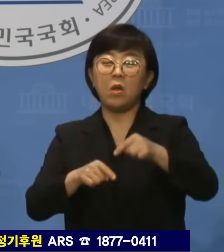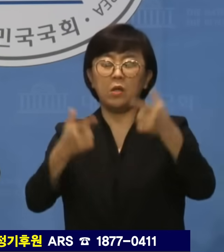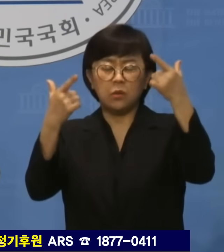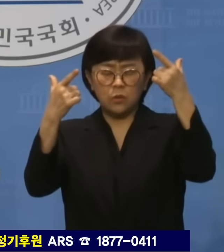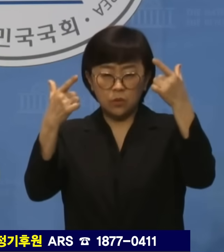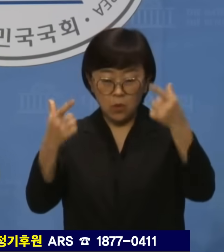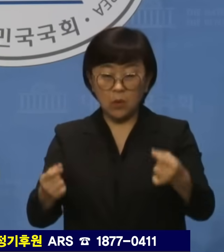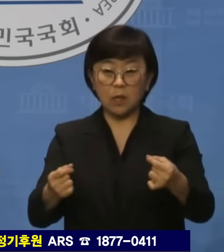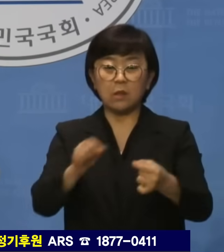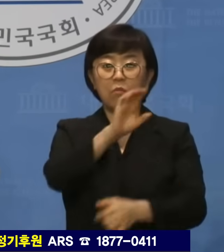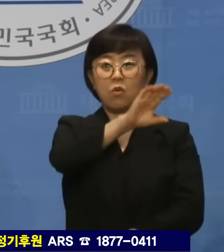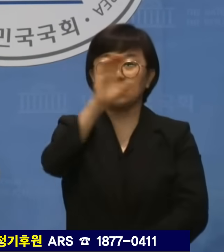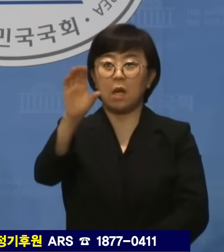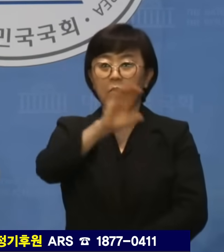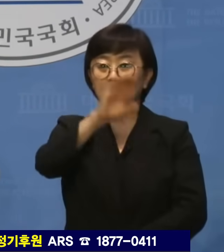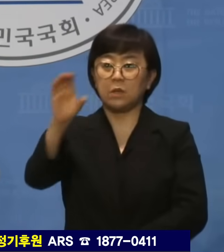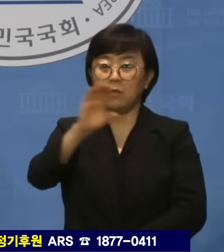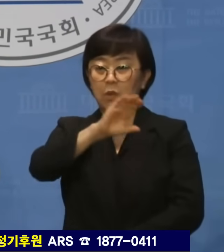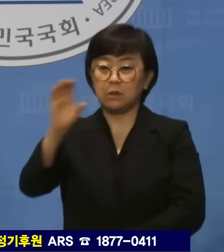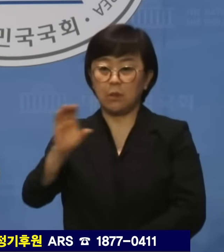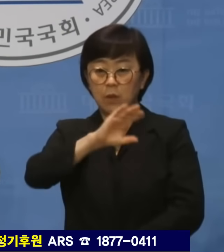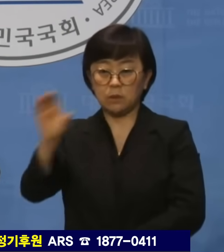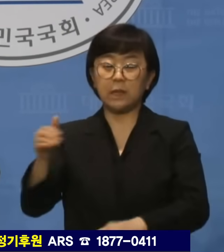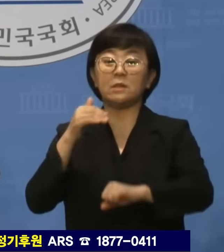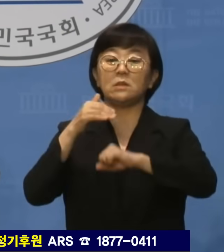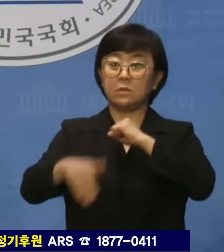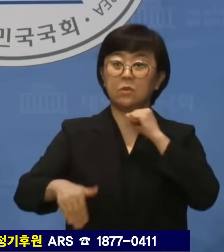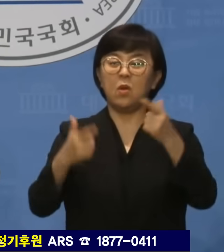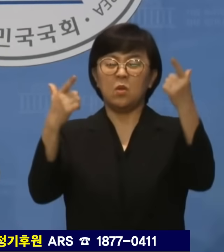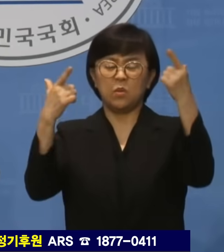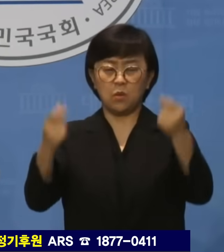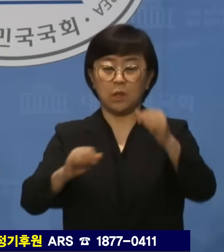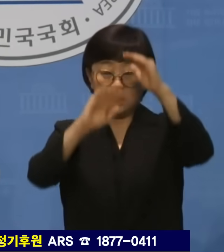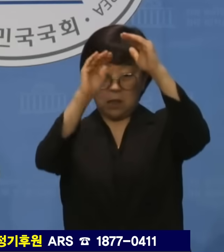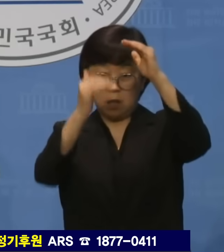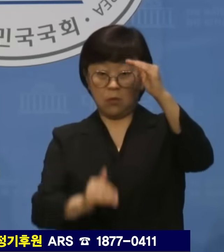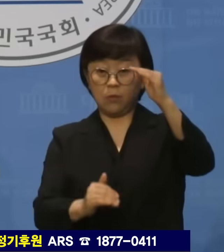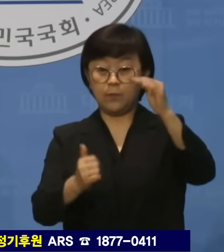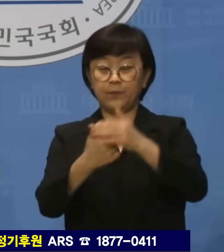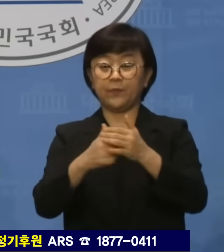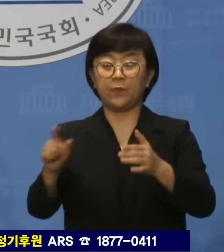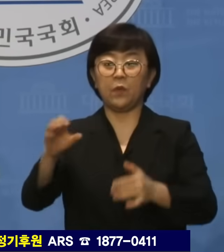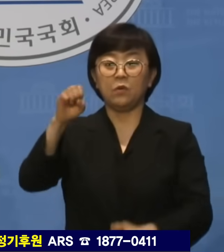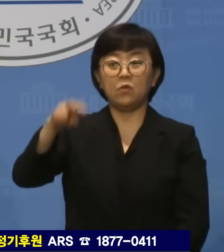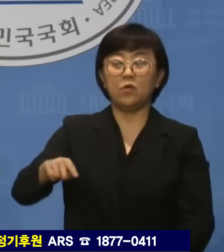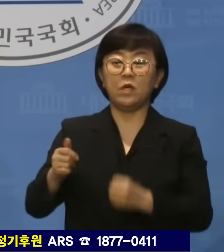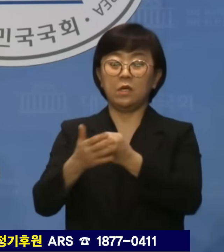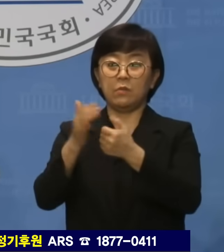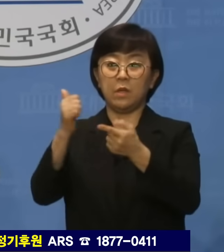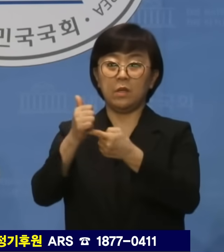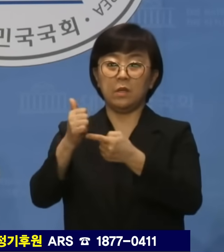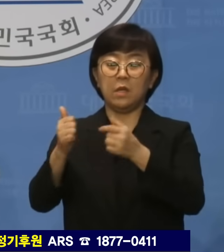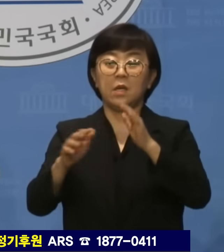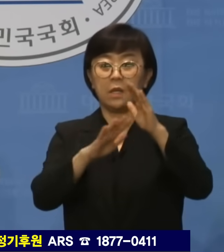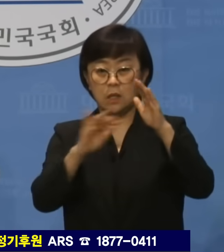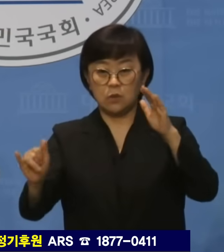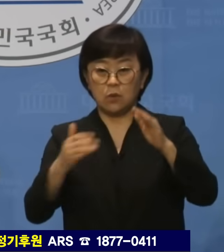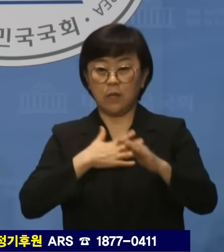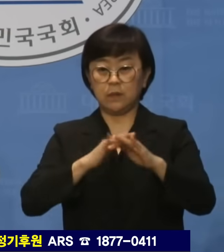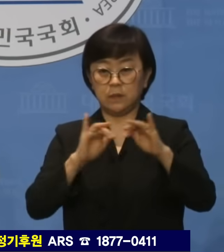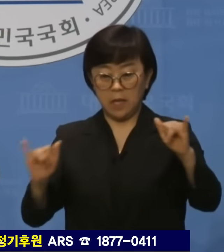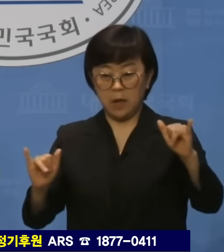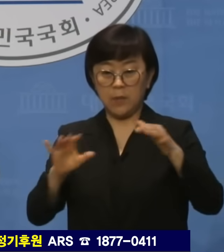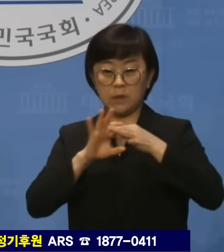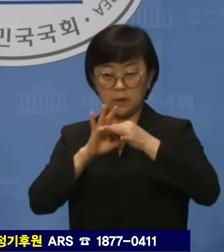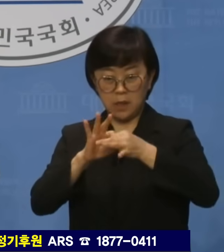똑같은 복사 부천역기 수준의 동일한 내용으로 유일인 위원장의 가족과 지인들에